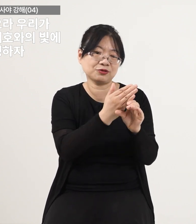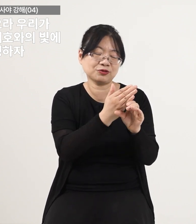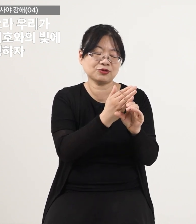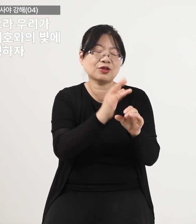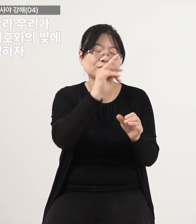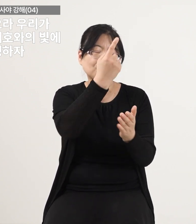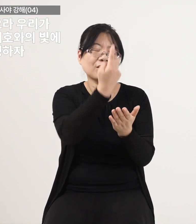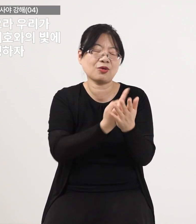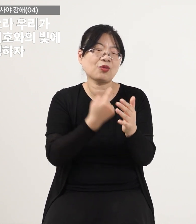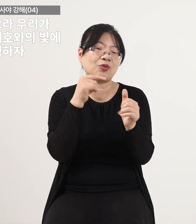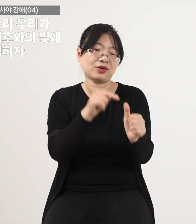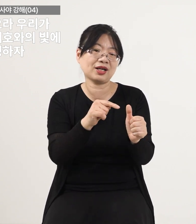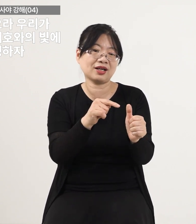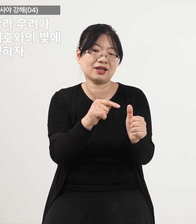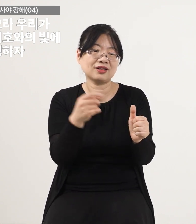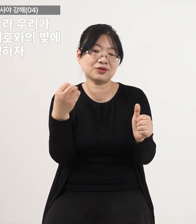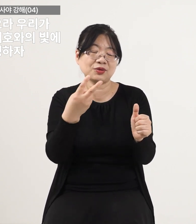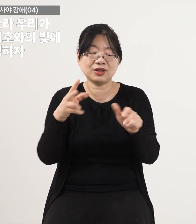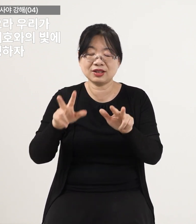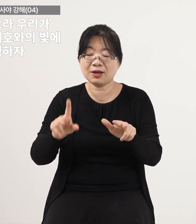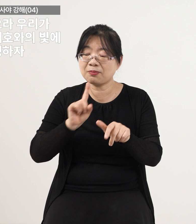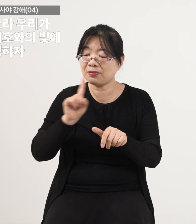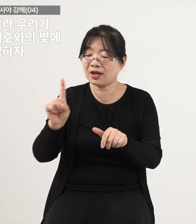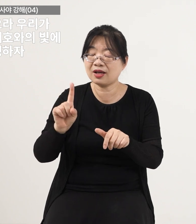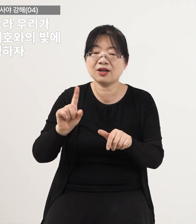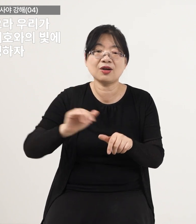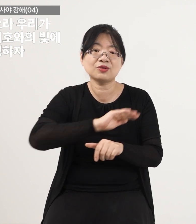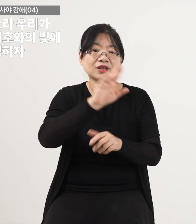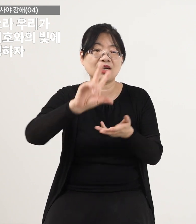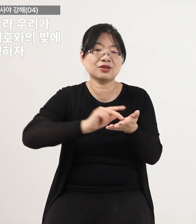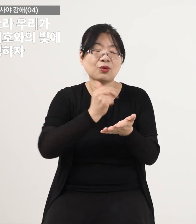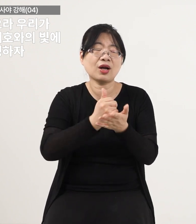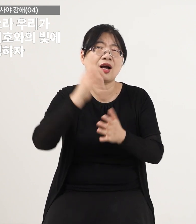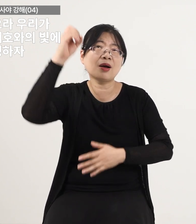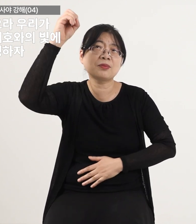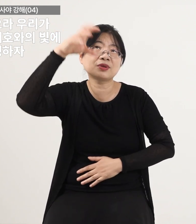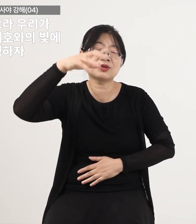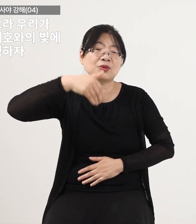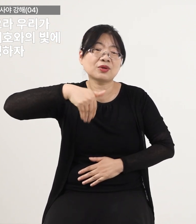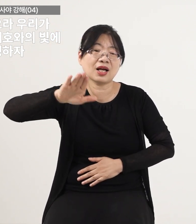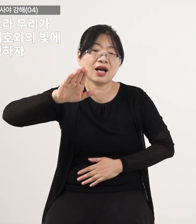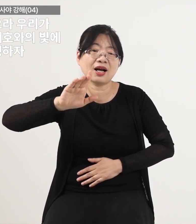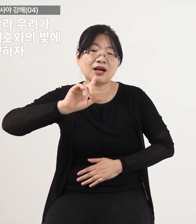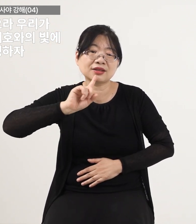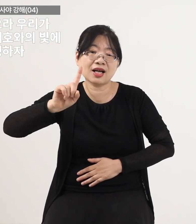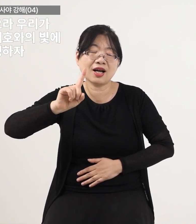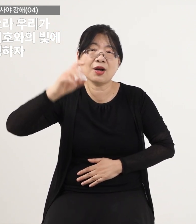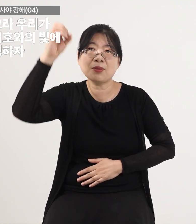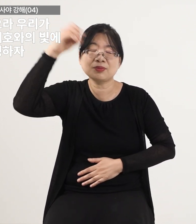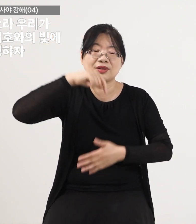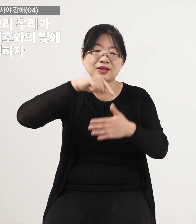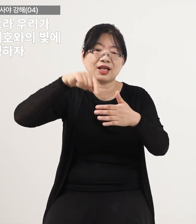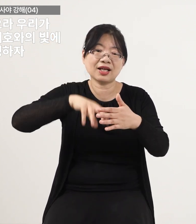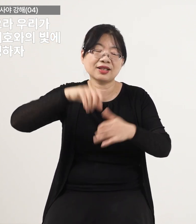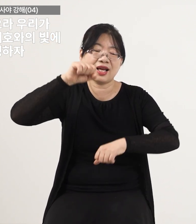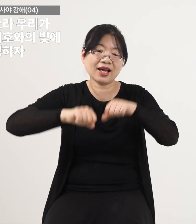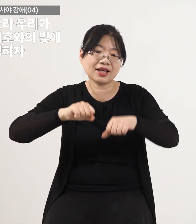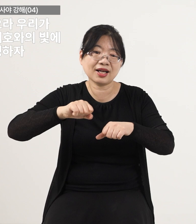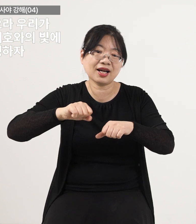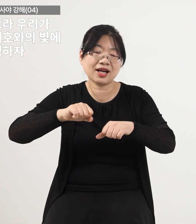얘기합니다. 우리가 여호와의 빛으로 가자입니까? 빛에 행하자입니까?